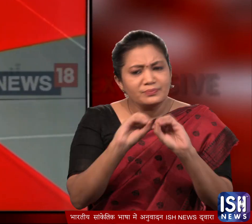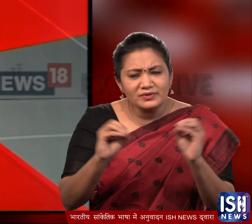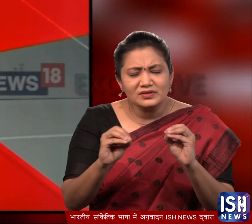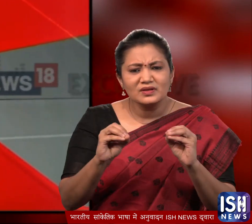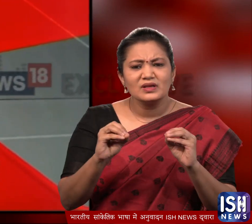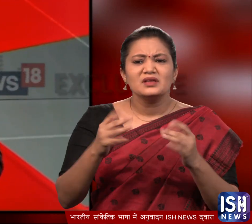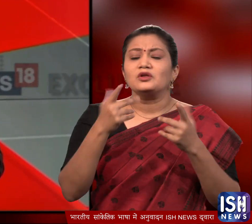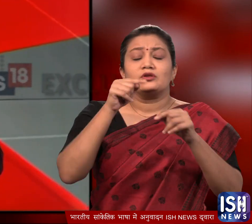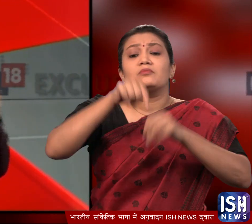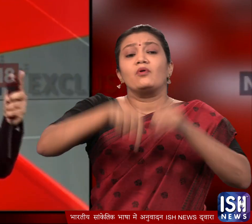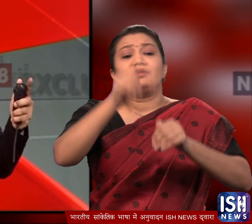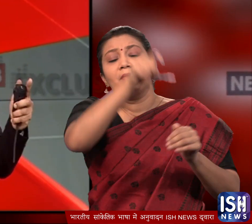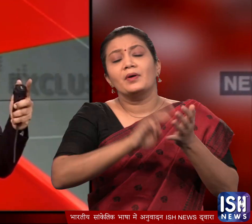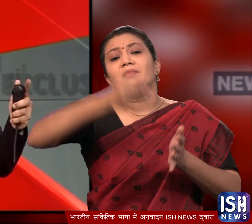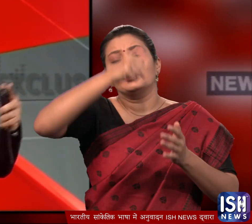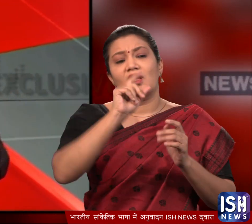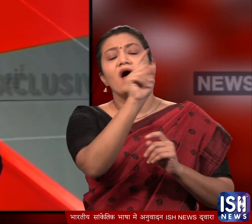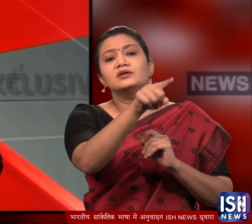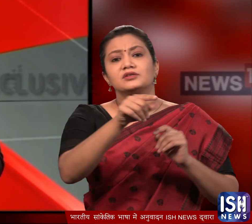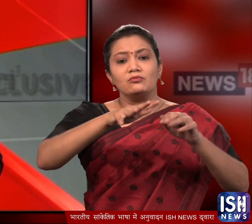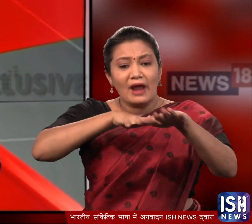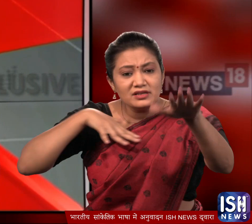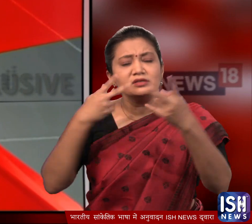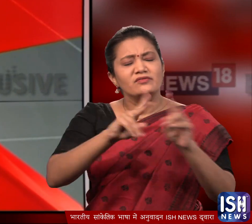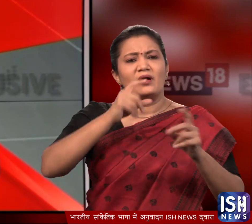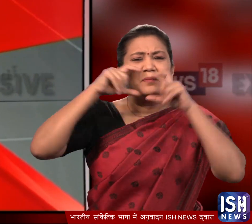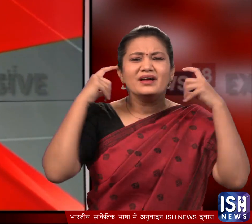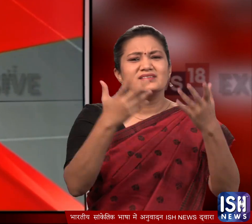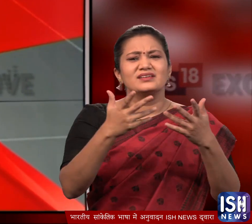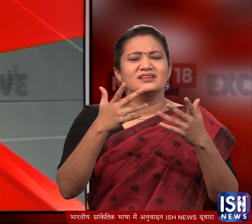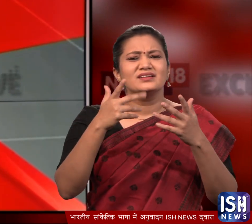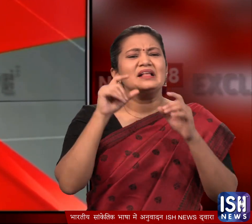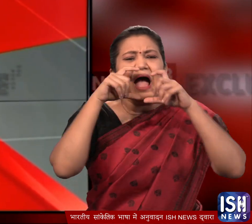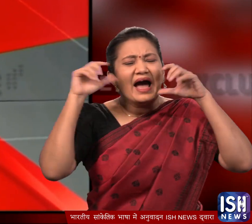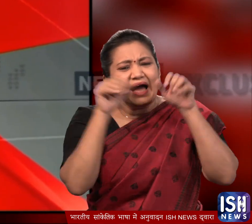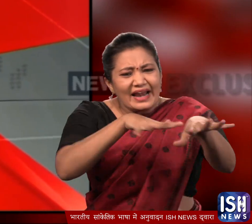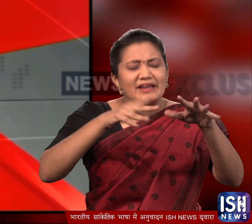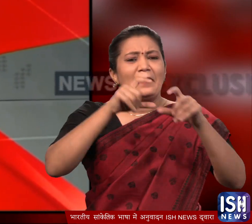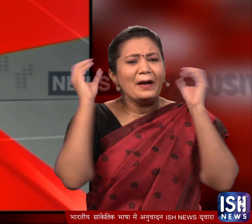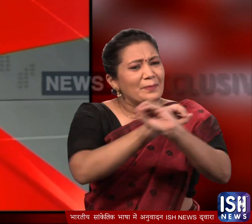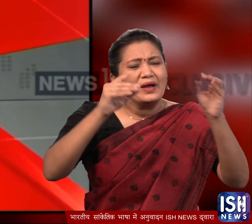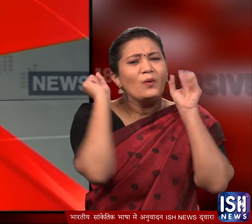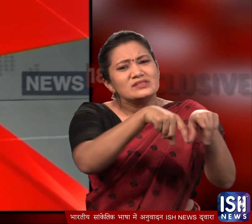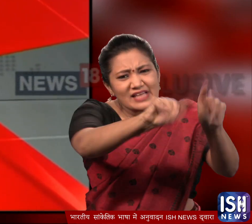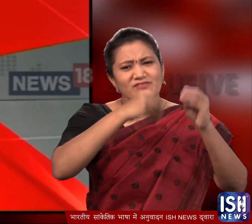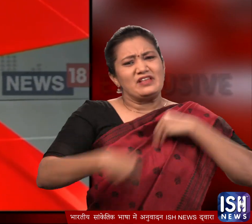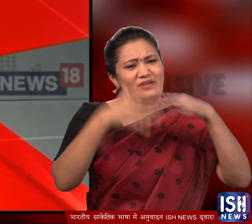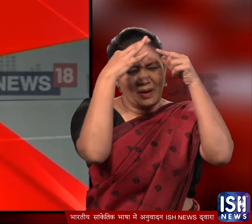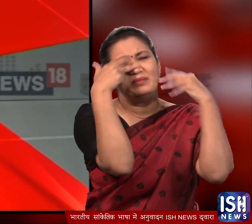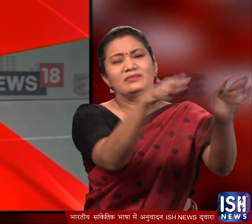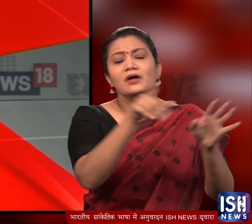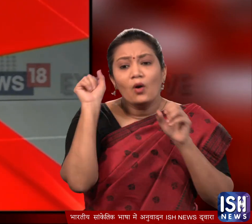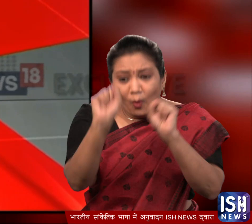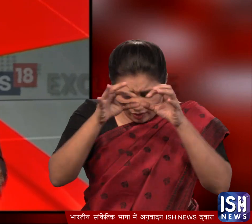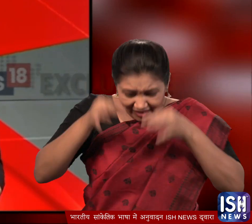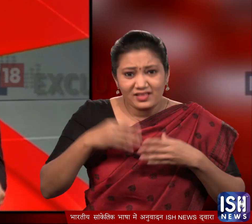कि मास्क क्यों नहीं पहना तो कहता है कि आप पॉलिटिशियन से बोलिए, उन नेताओं से बोलिए जो रैलियां कर रहे हैं। अरे उन नेताओं की रैलियां वो भुगतेंगे वो लोग जो उन